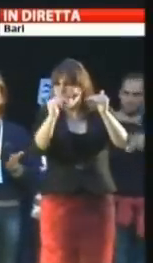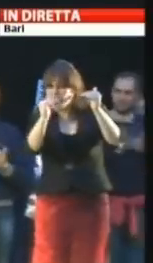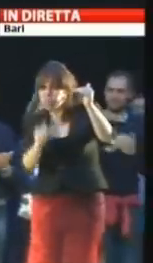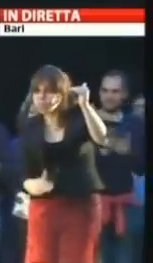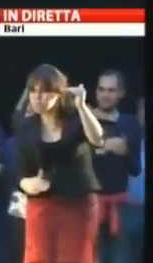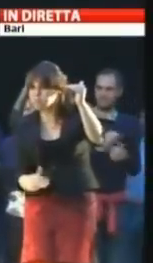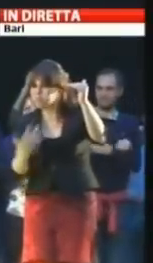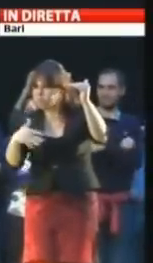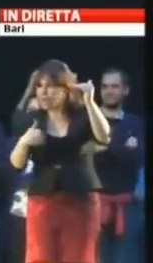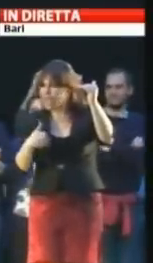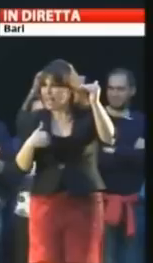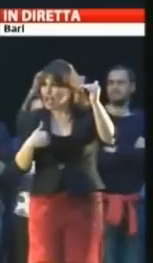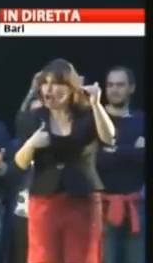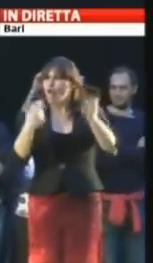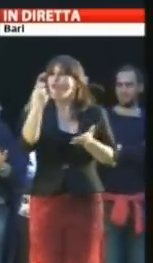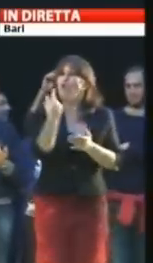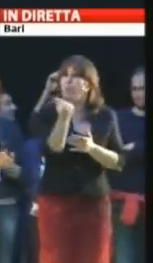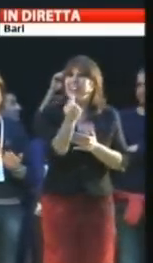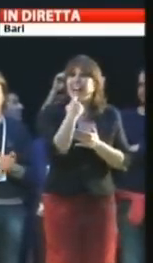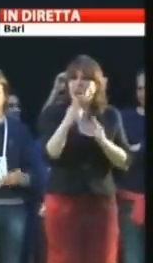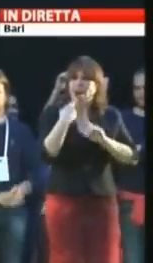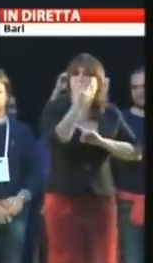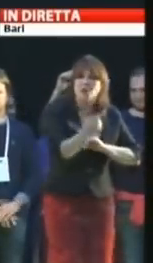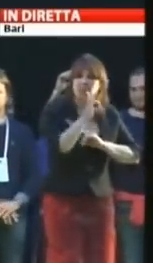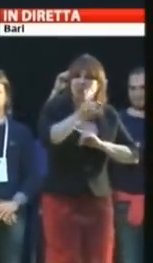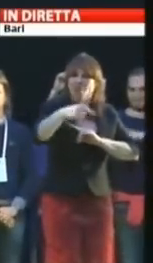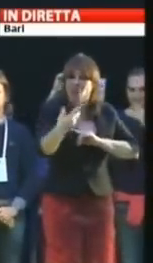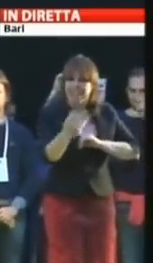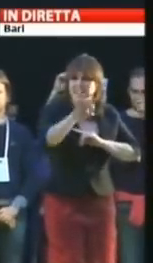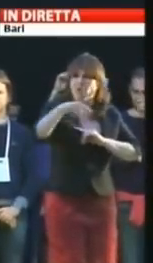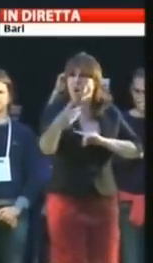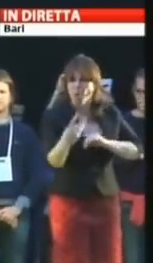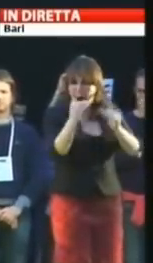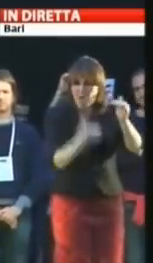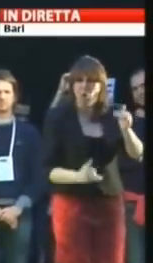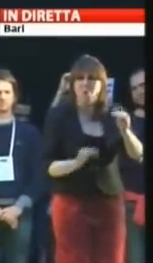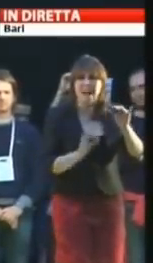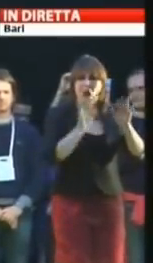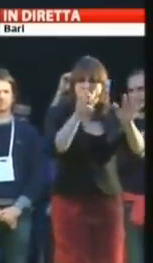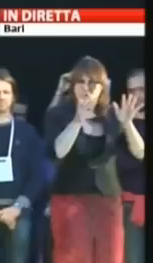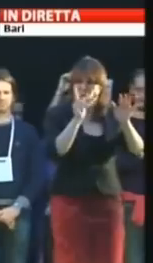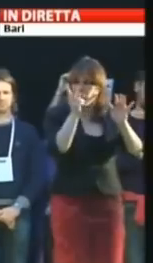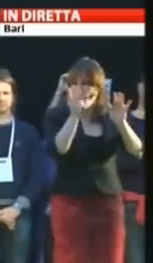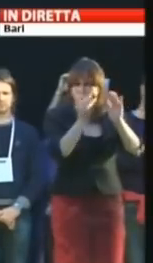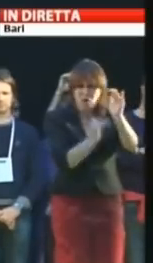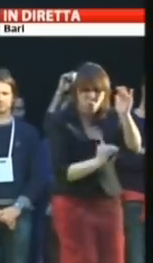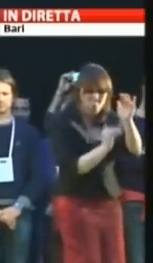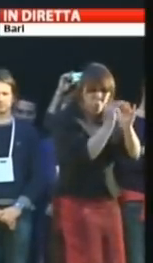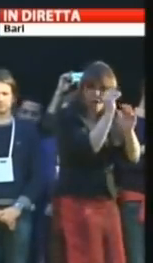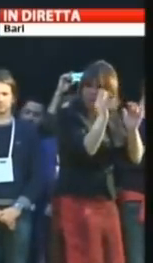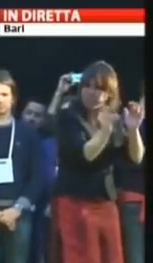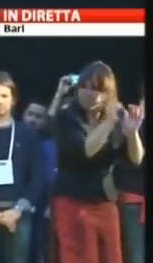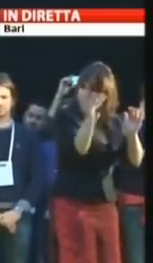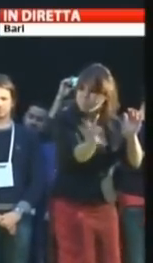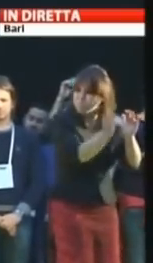il prossimo anno sarà 0,3-0,4 se vi va bene. Quindi una crescita dell'8 o del 12, la probabilità, ha detto il Fondo